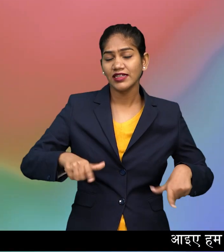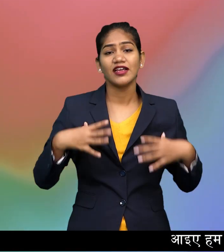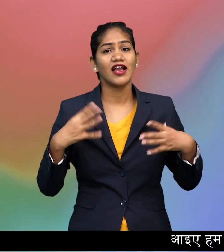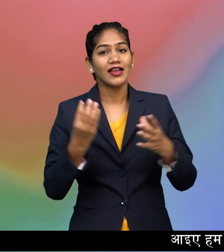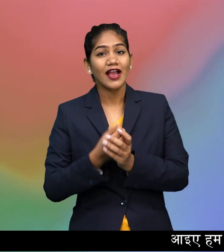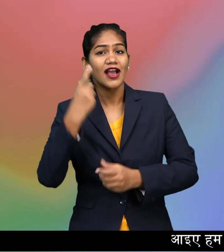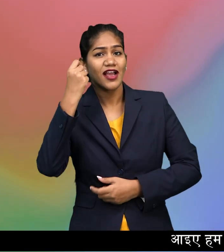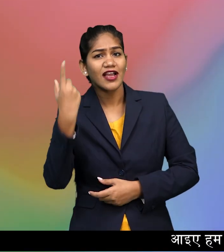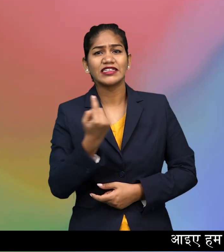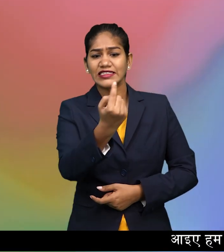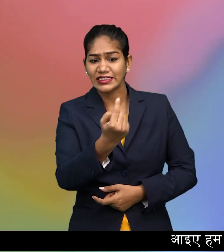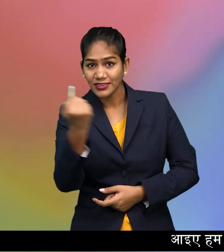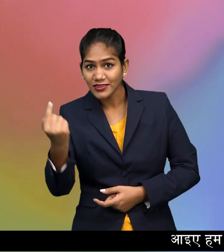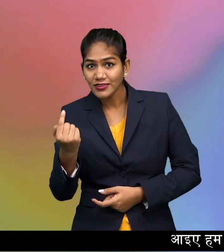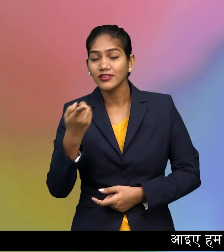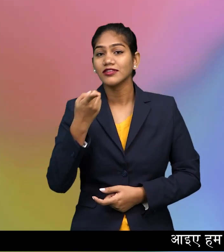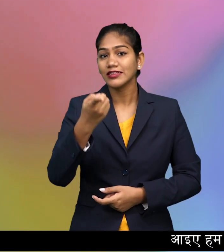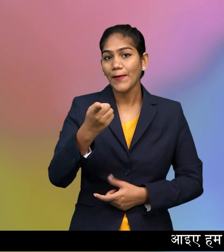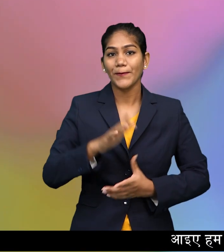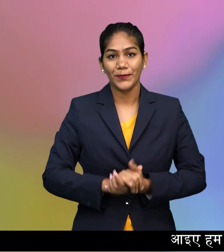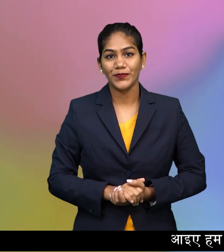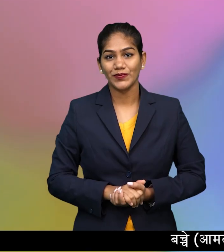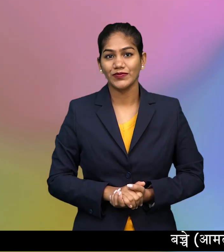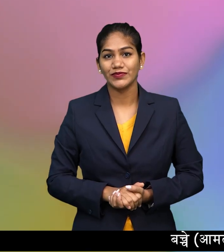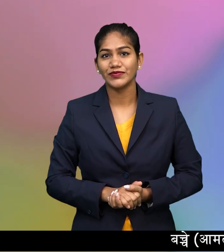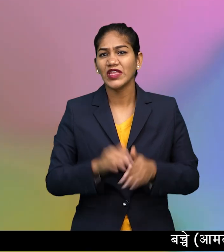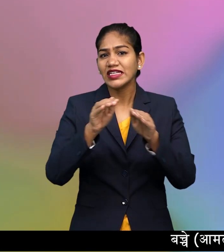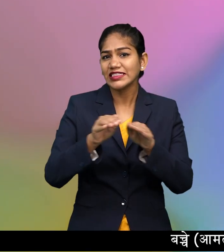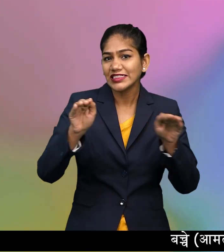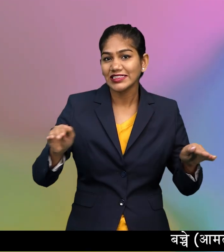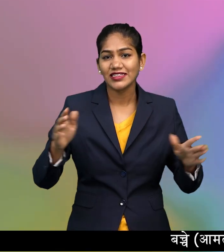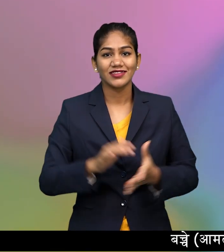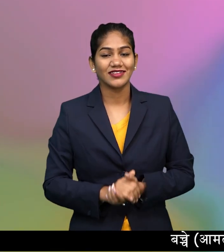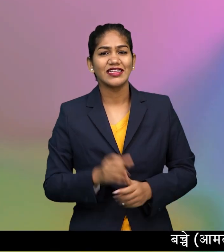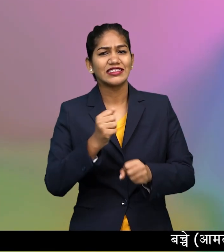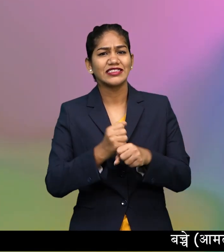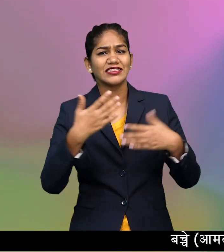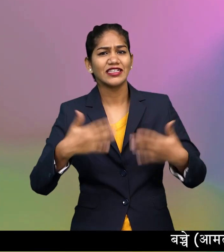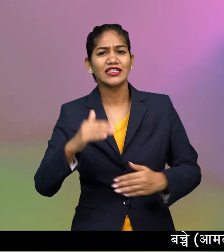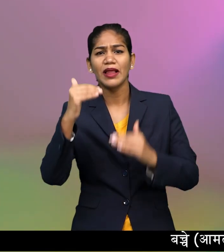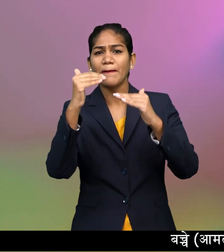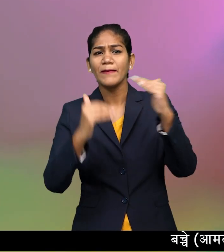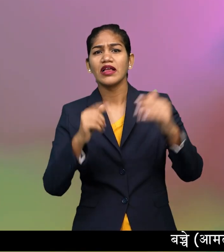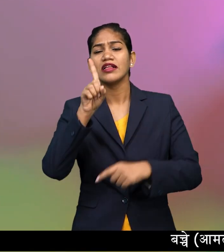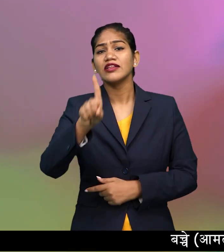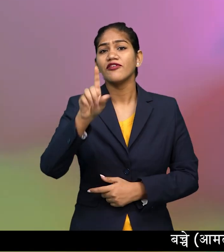हम इनमें से प्रत्येक को समझें। बच्चे, आमतौर पर 15 वर्ष से कम।